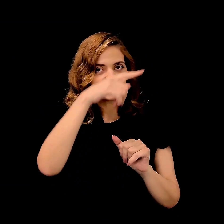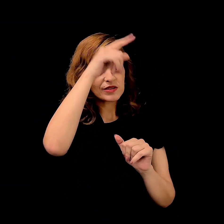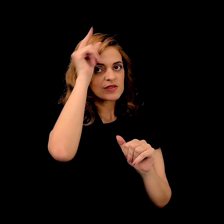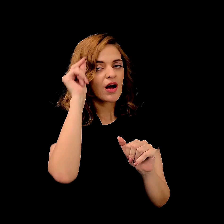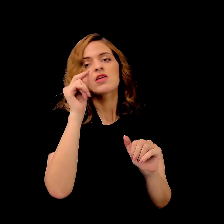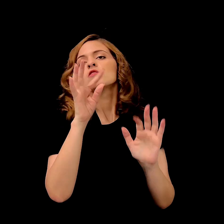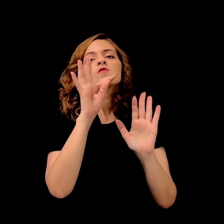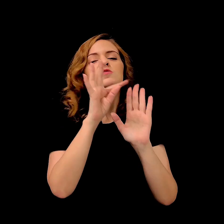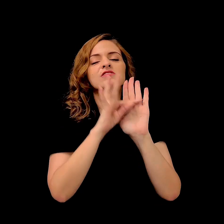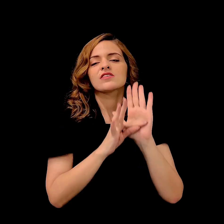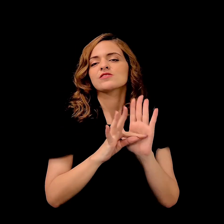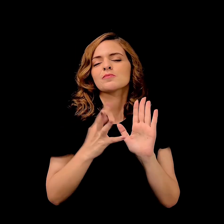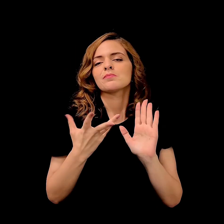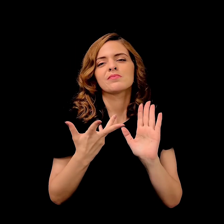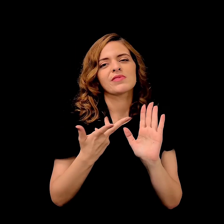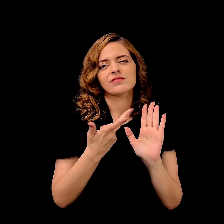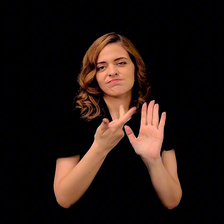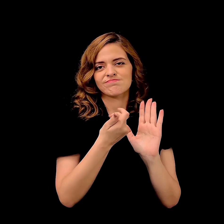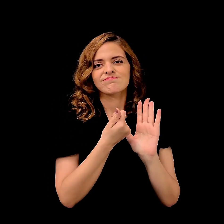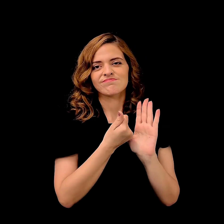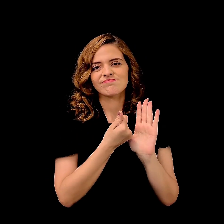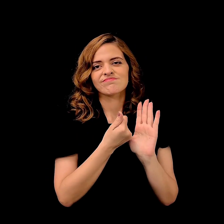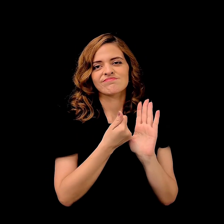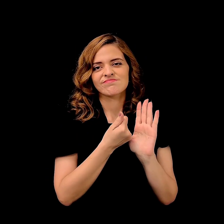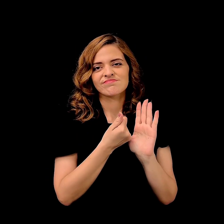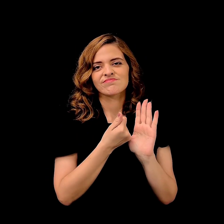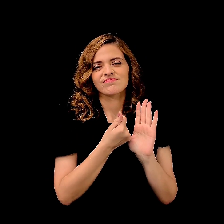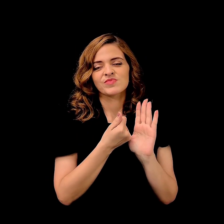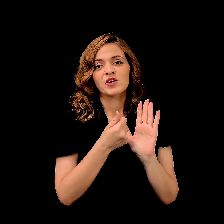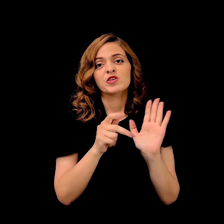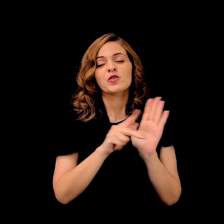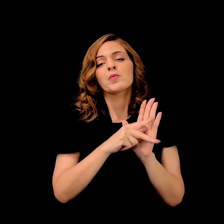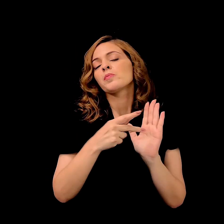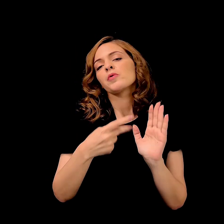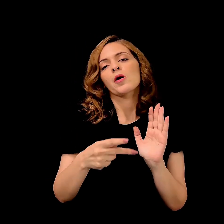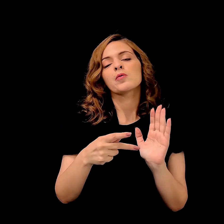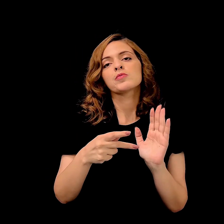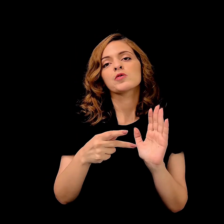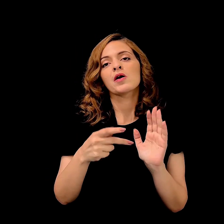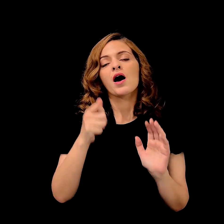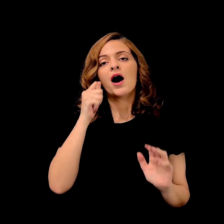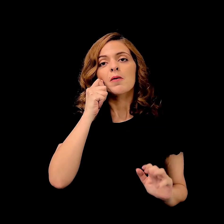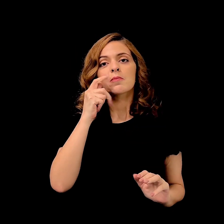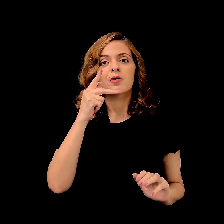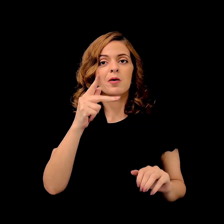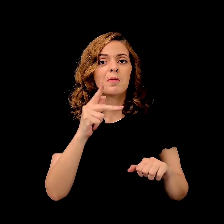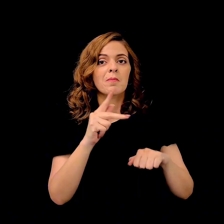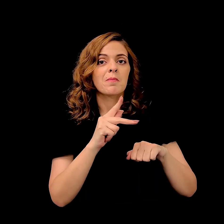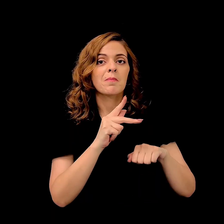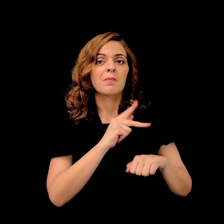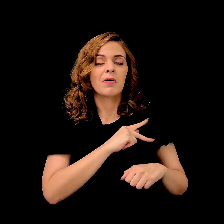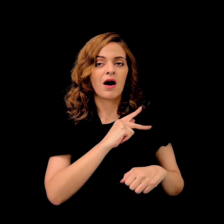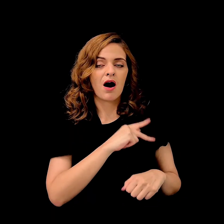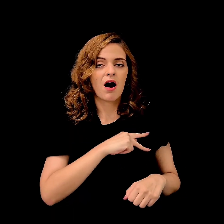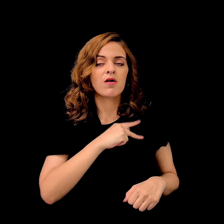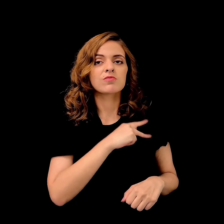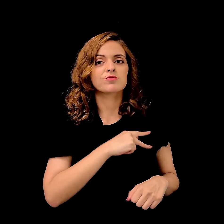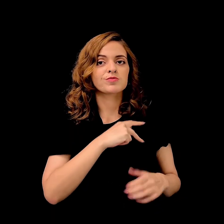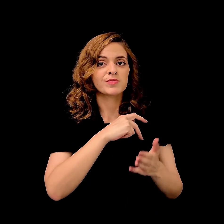texto maravilhoso que o apóstolo Paulo, dirigido pelo Espírito Santo,